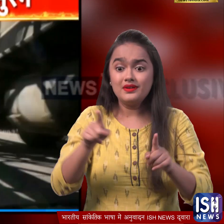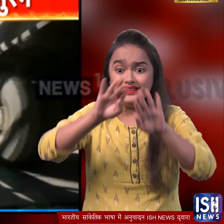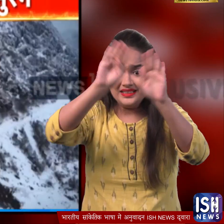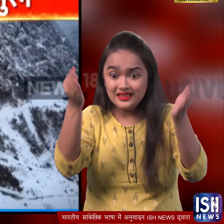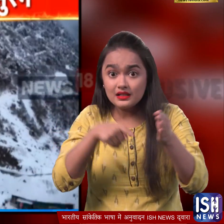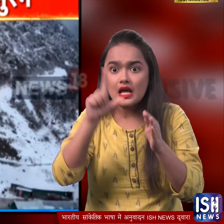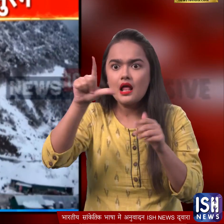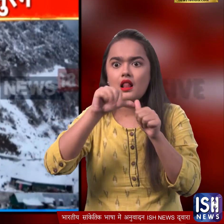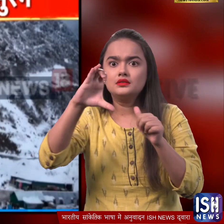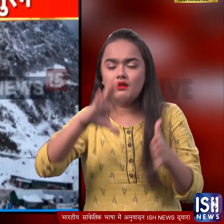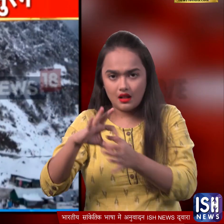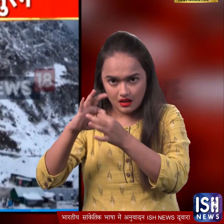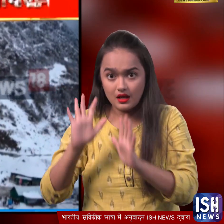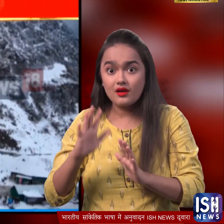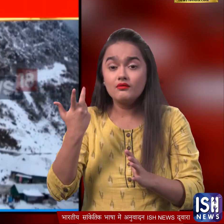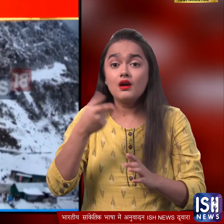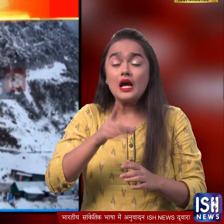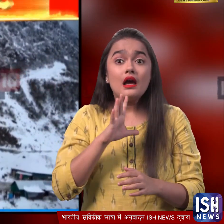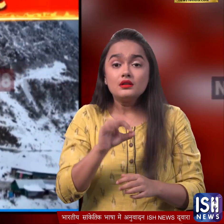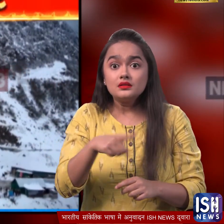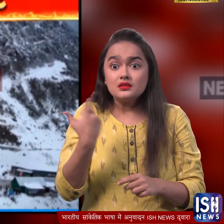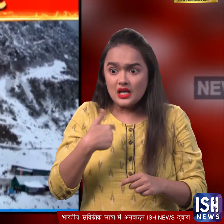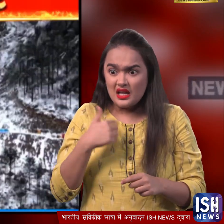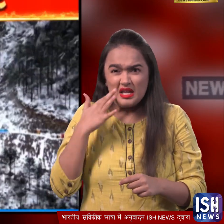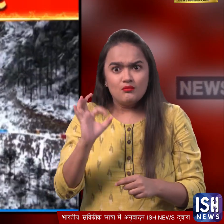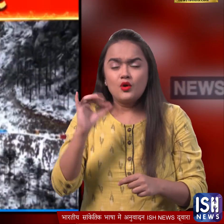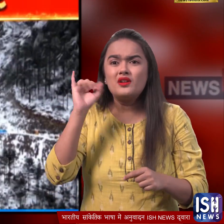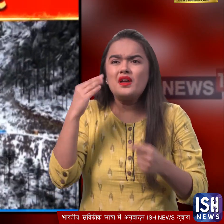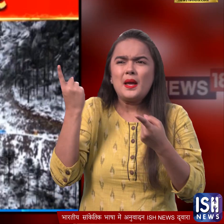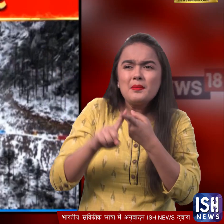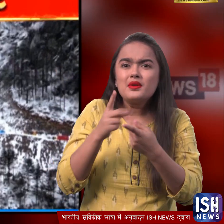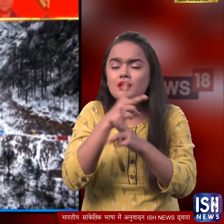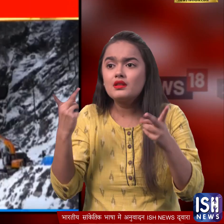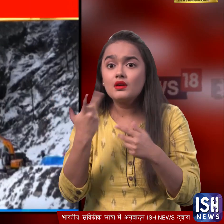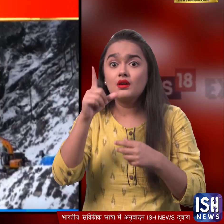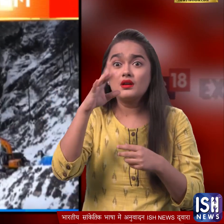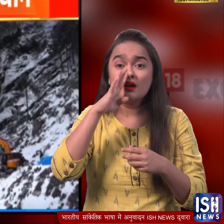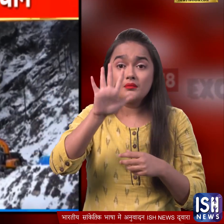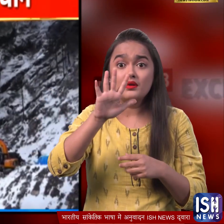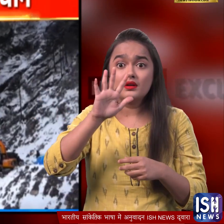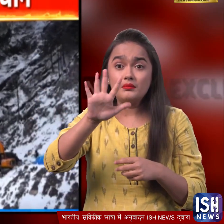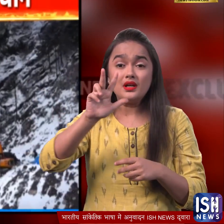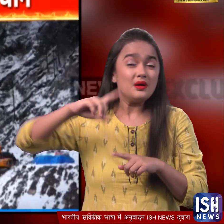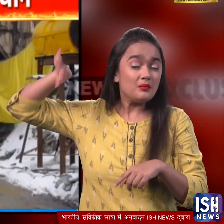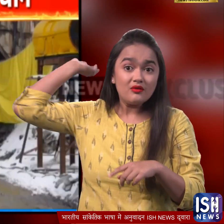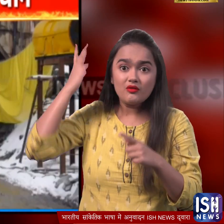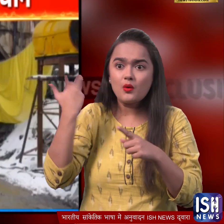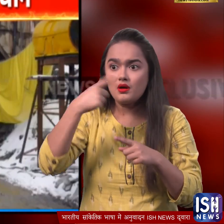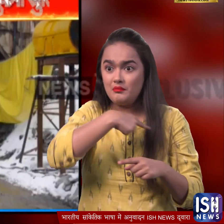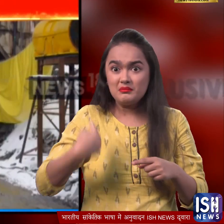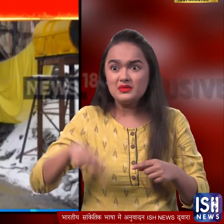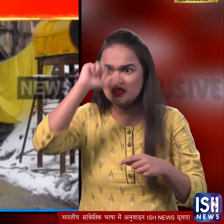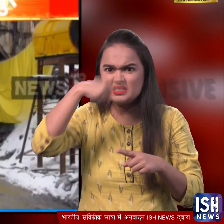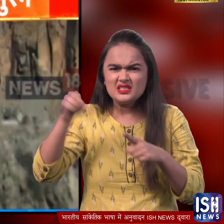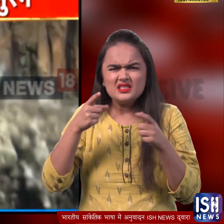तवांग का यह हिस्सा LAC से लगने वाला है। सुरक्षा के नजरिए से इसकी अहमियत इसी बात से समझी जा सकती है कि 1962 में भारत और चीन के